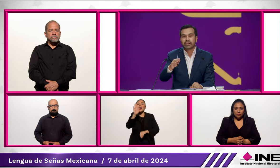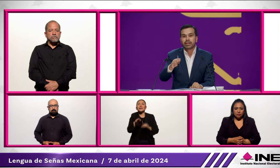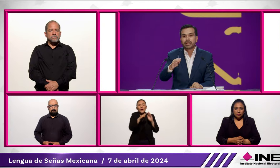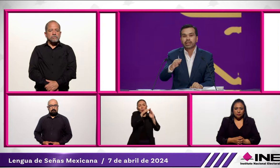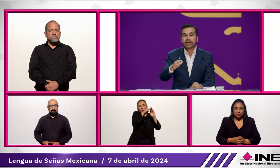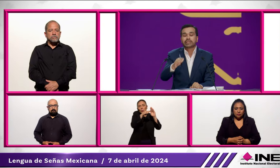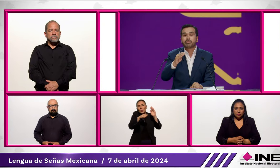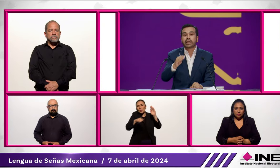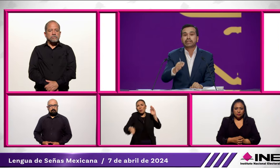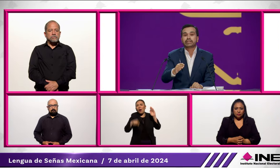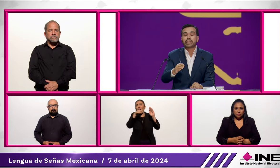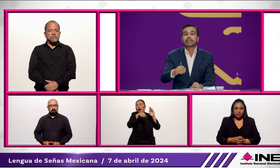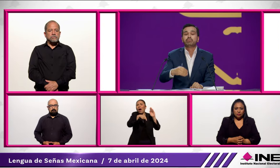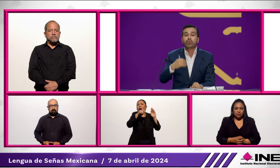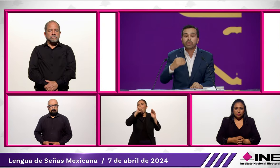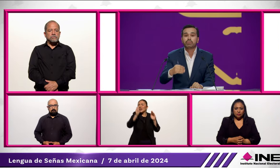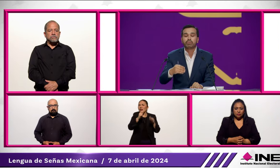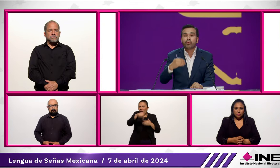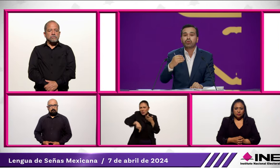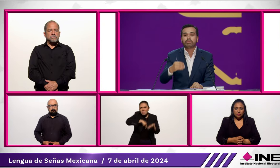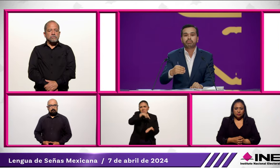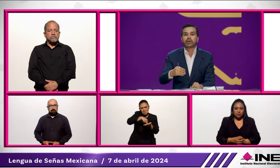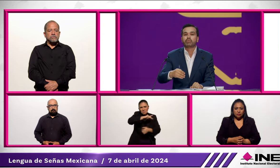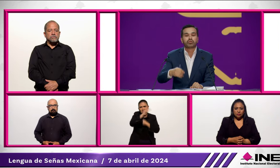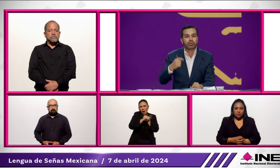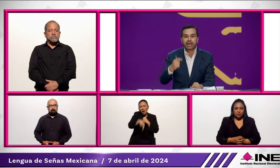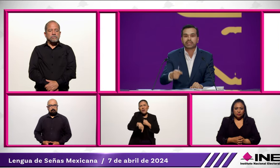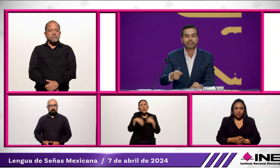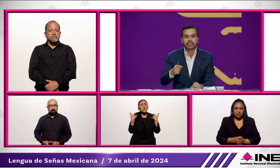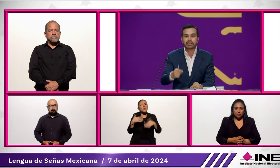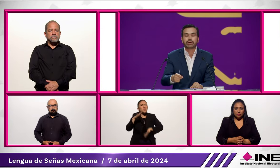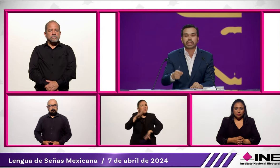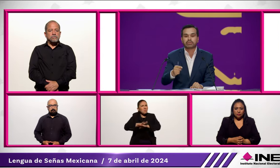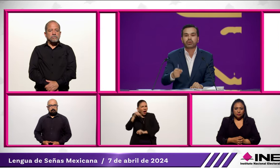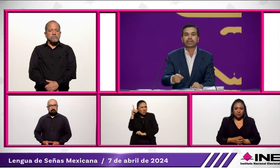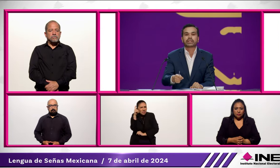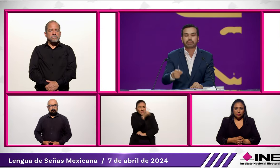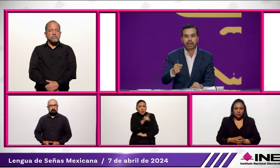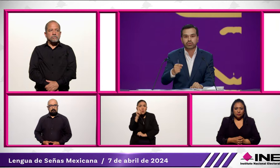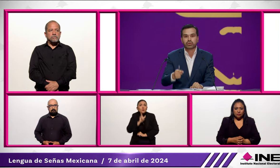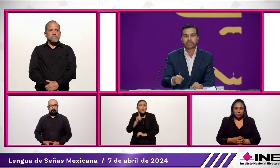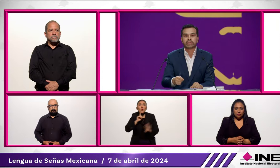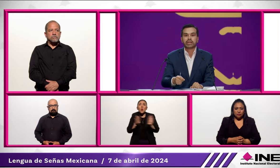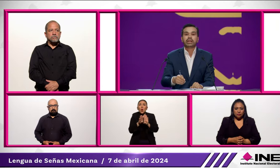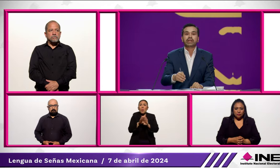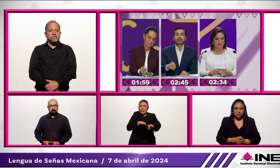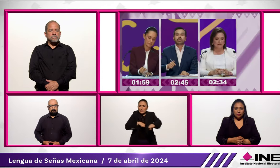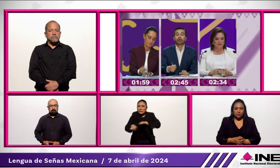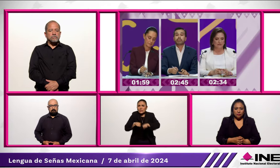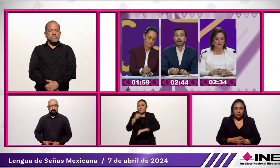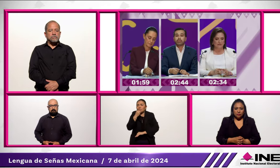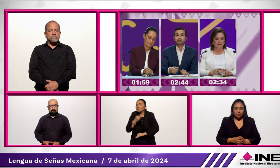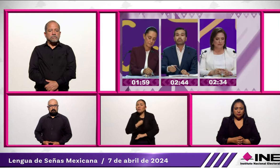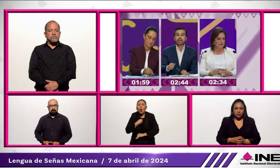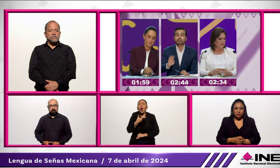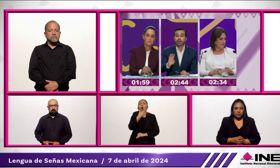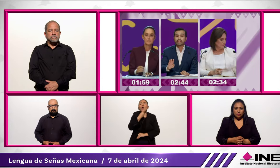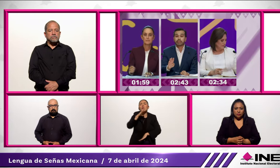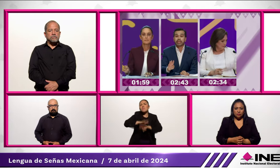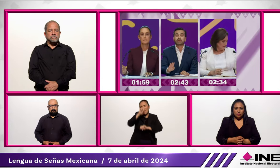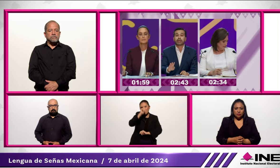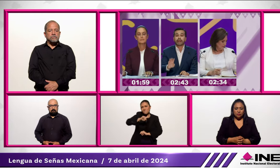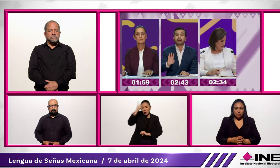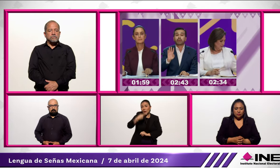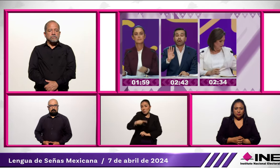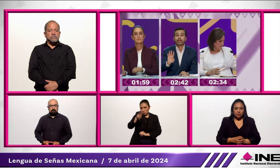cristal. Que este país es muy, muy, pero mucho más difícil para las mujeres que para los hombres. No en vano, las mujeres